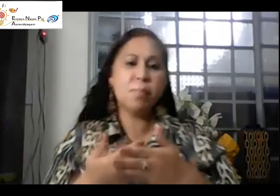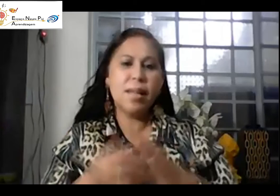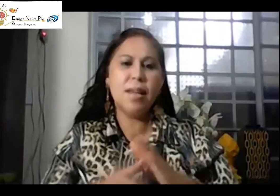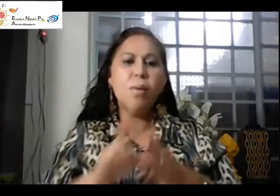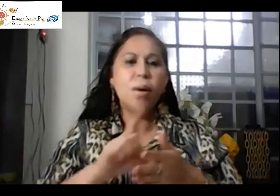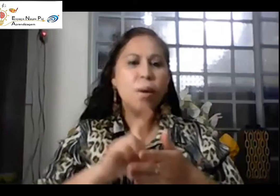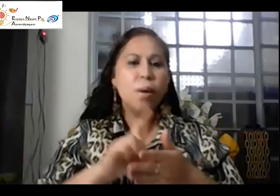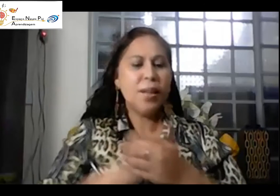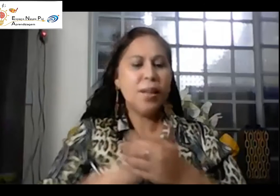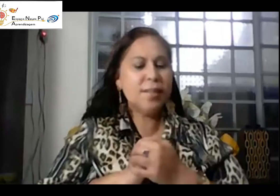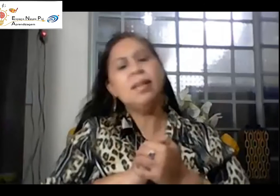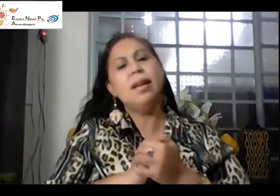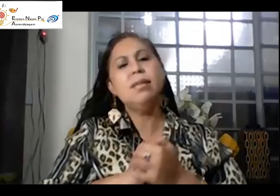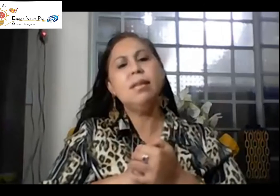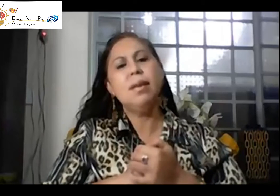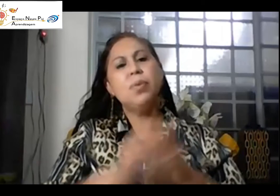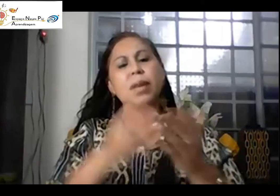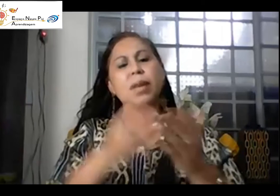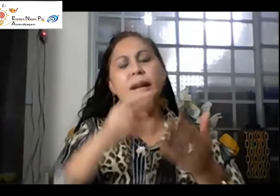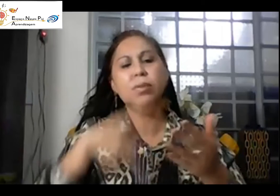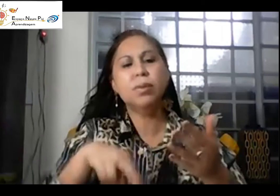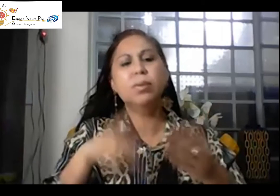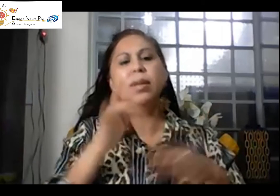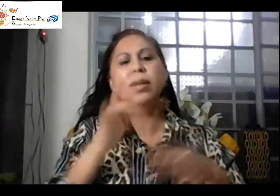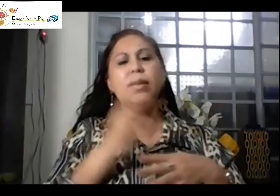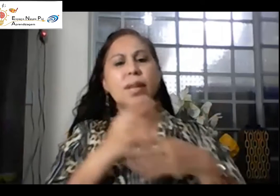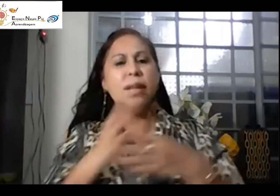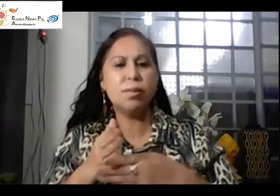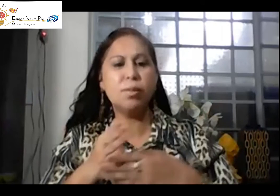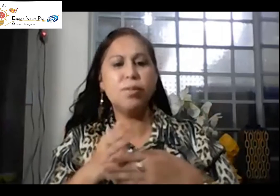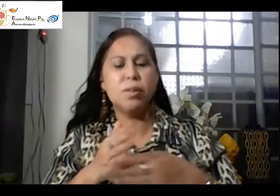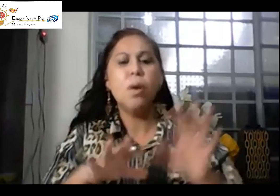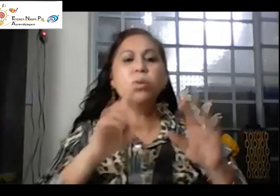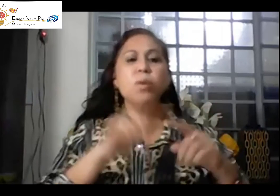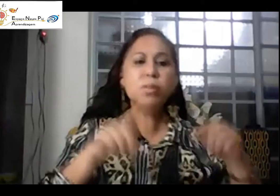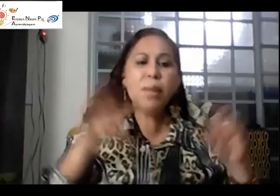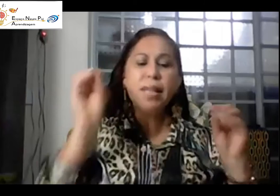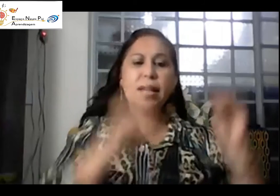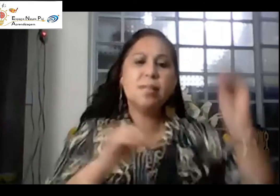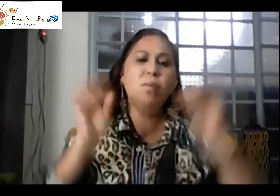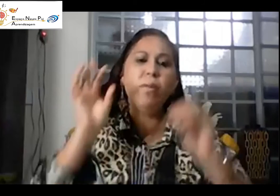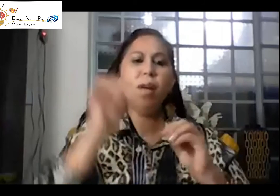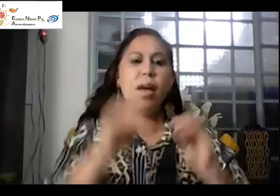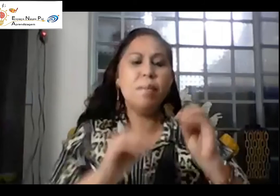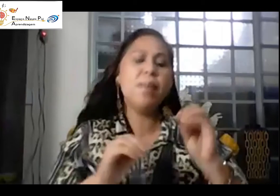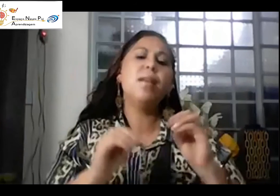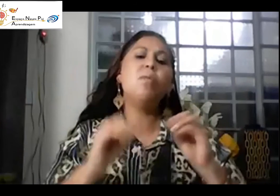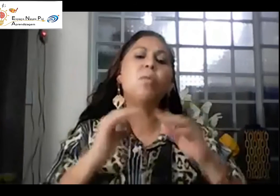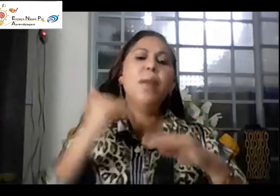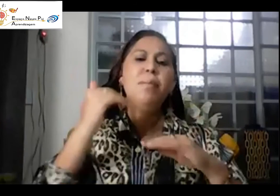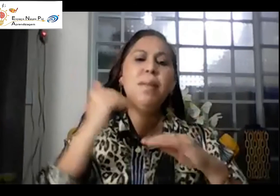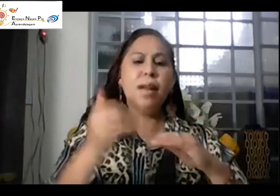esse material com antecedência, né? Da leitura do livro, da leitura do vídeo. Os outros materiais que eu colocar é